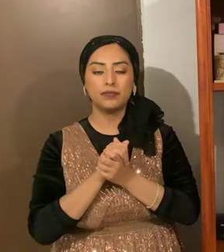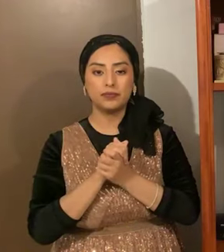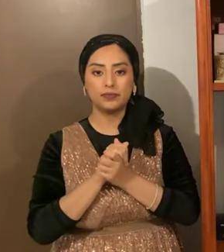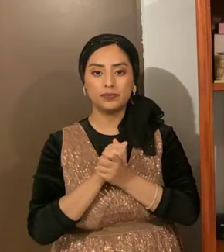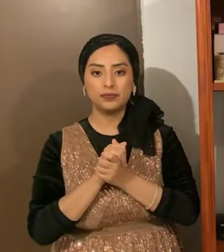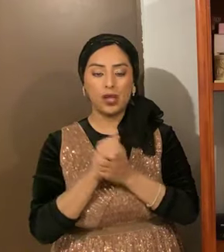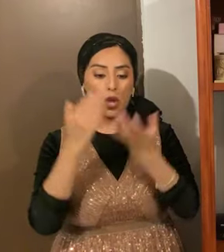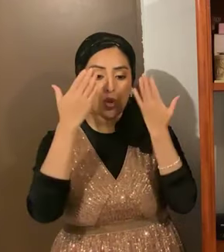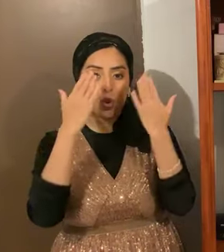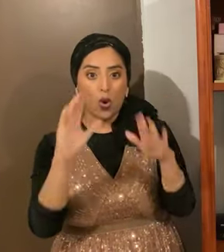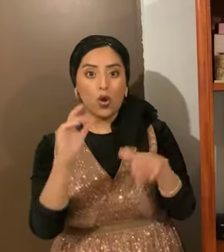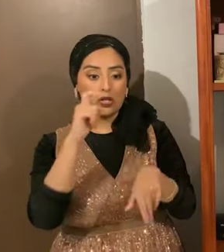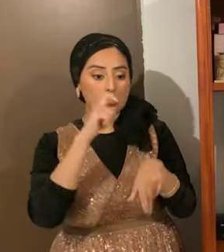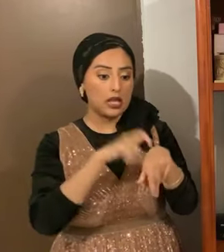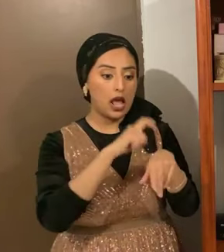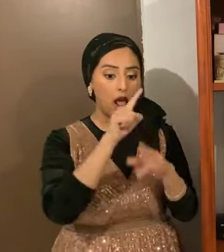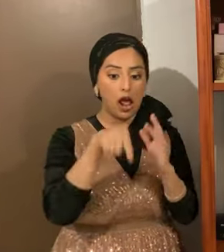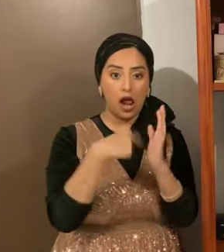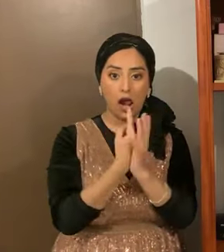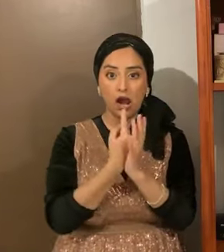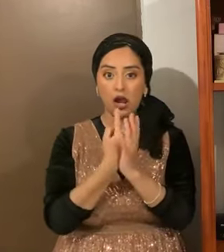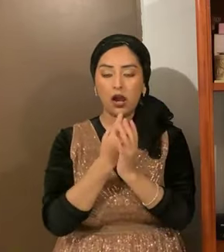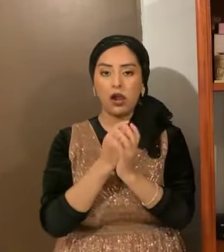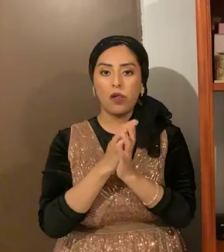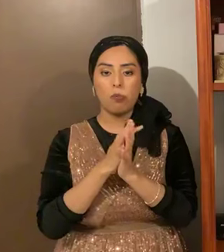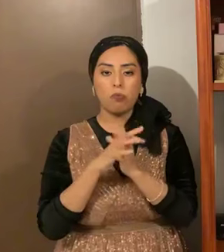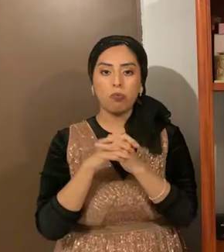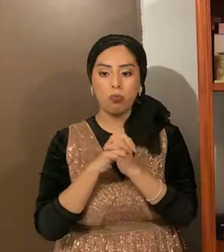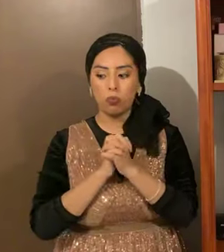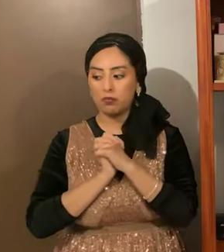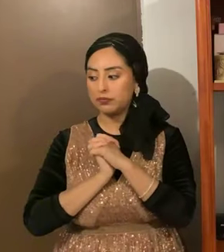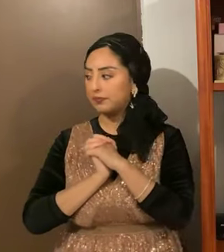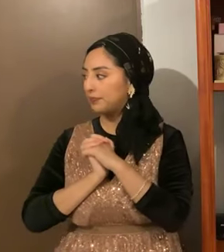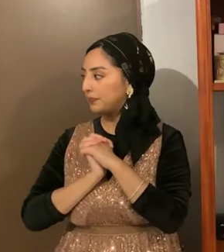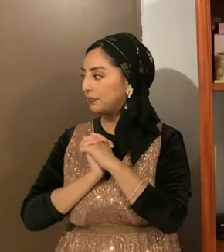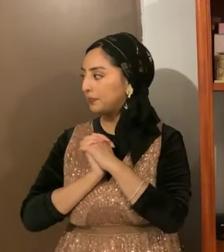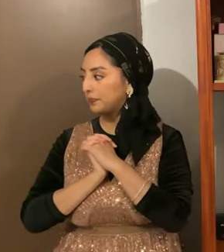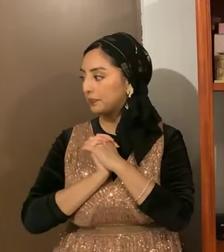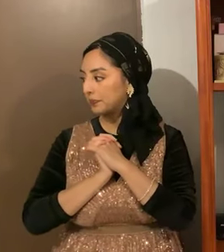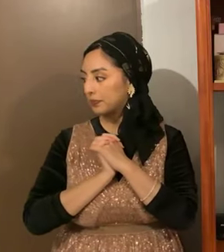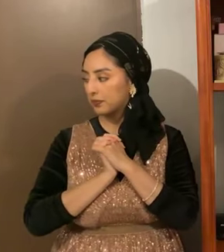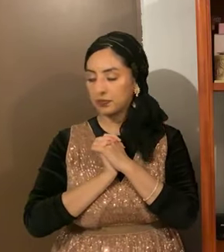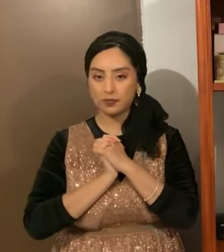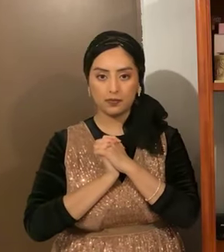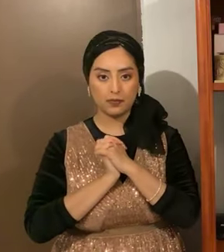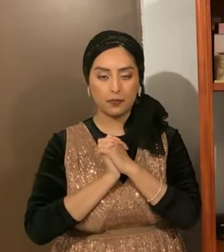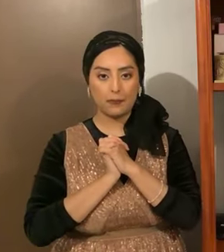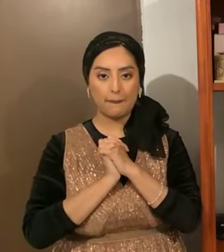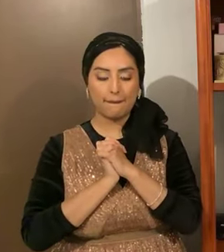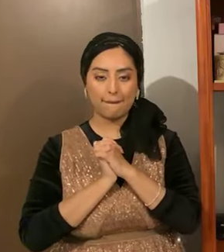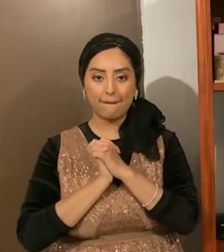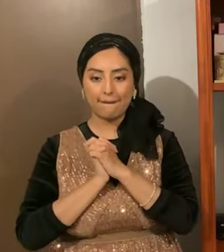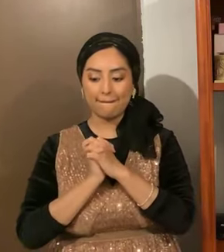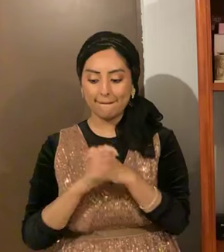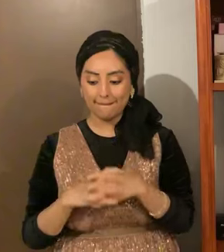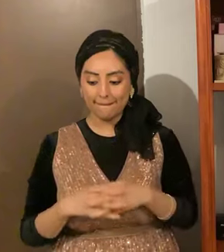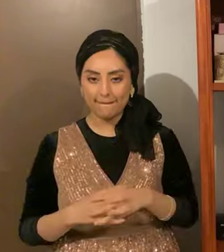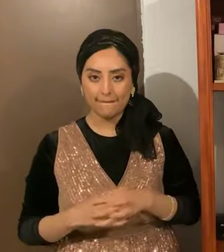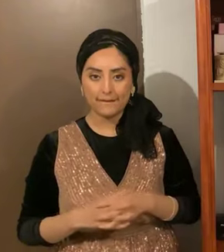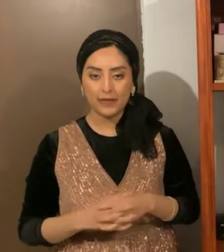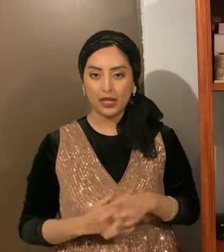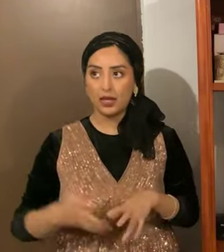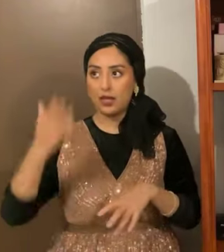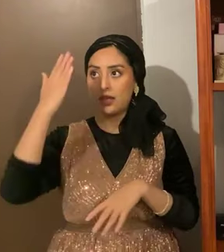sabe la hora, sino solo el Padre. Pero Él ya ascendió a los cielos, ahora lo sabe. Es un decir, porque Él es la palabra, es Yahweh